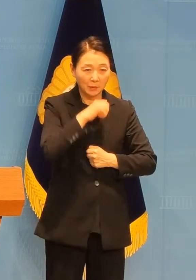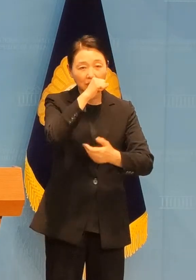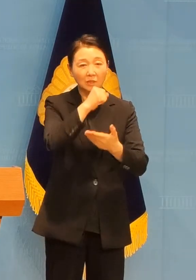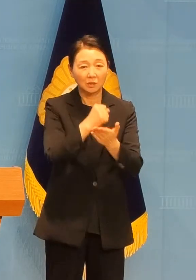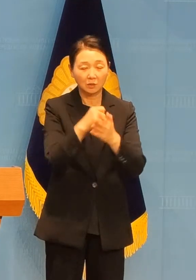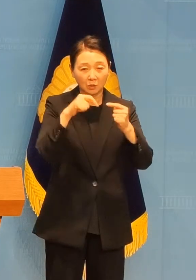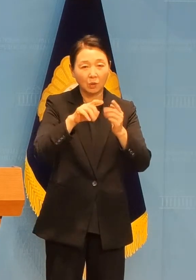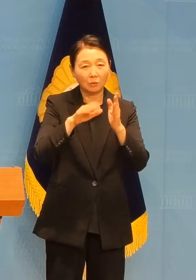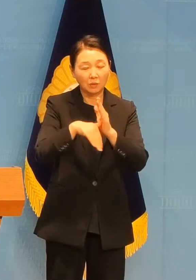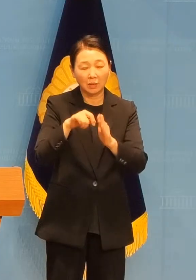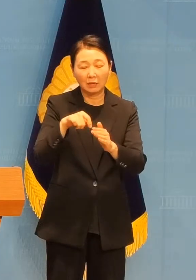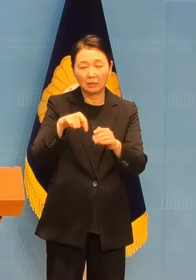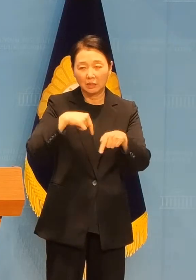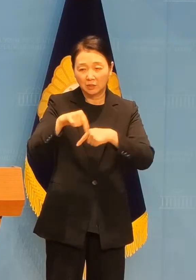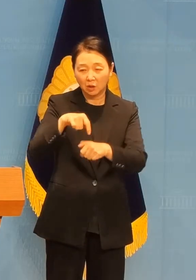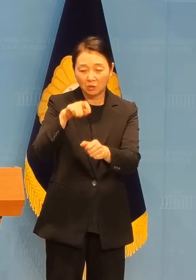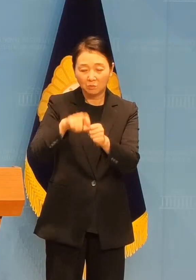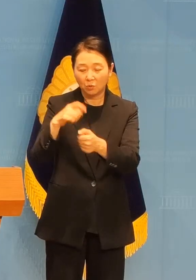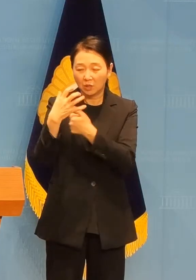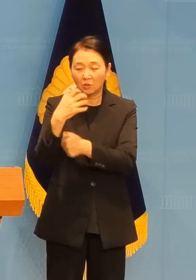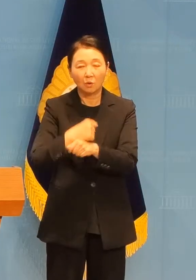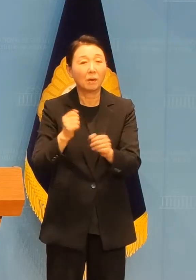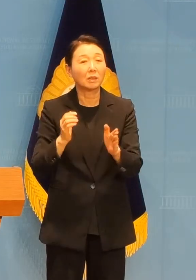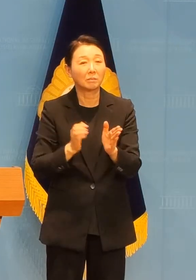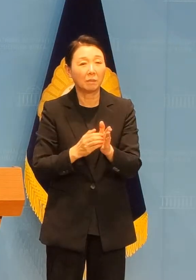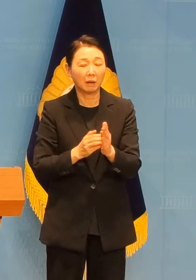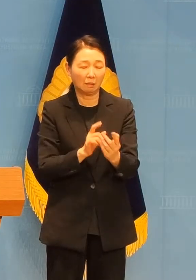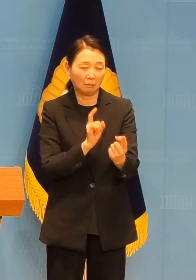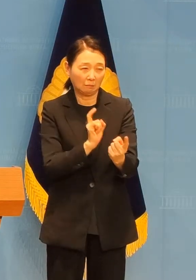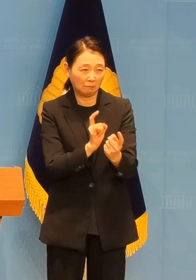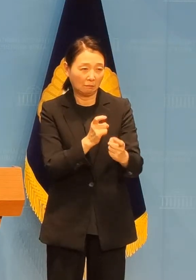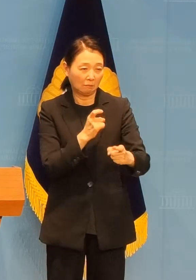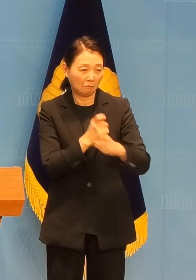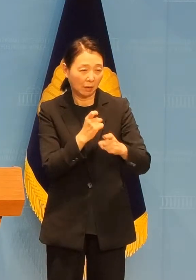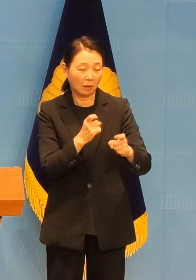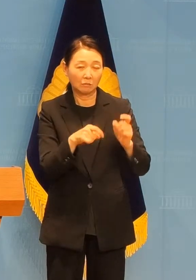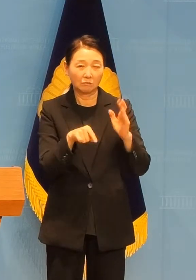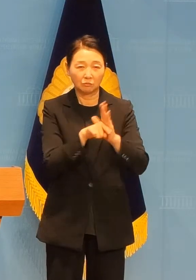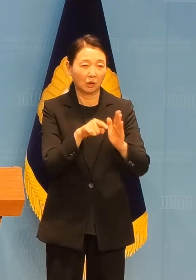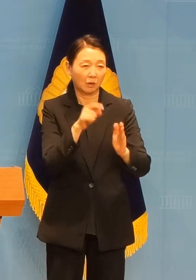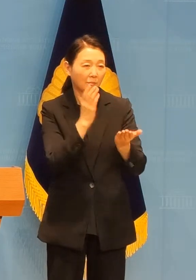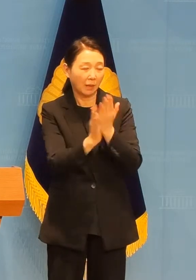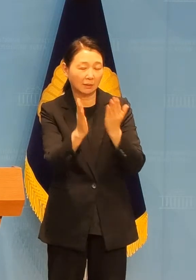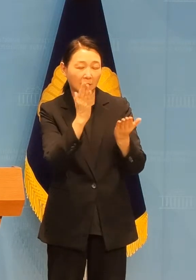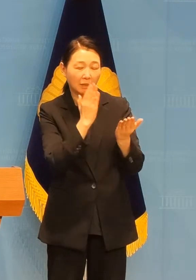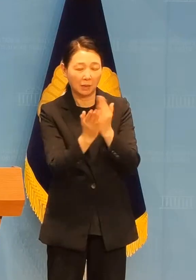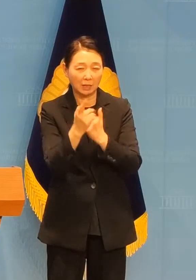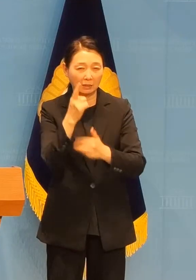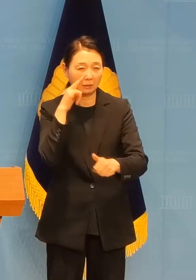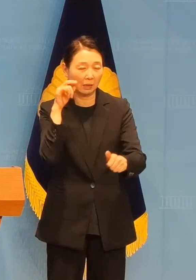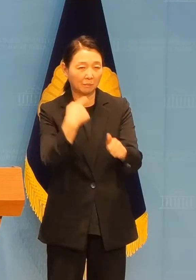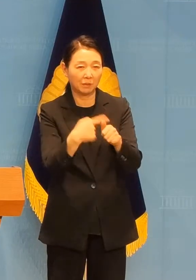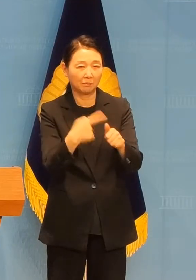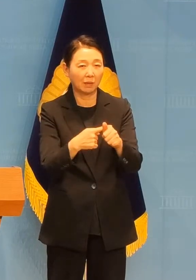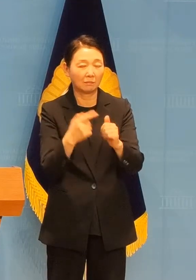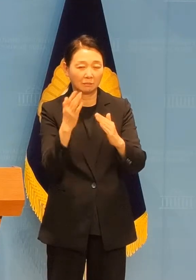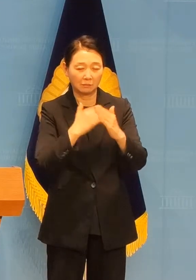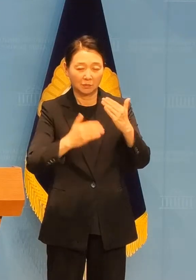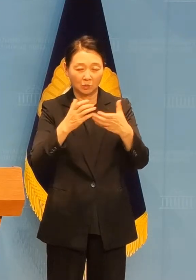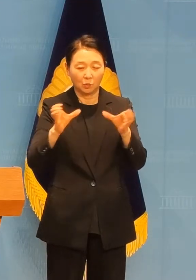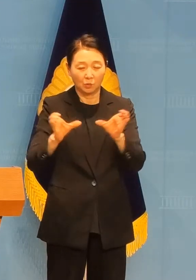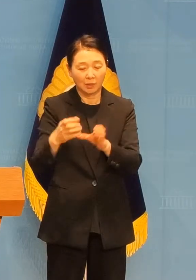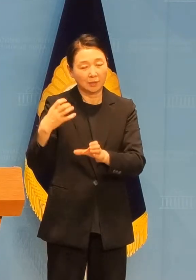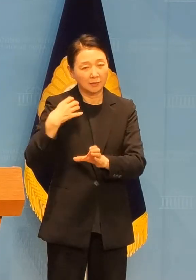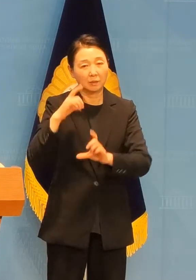정쟁의 도구로 삼고 적대시하거나 전면 부정하는 것은 공당의 책임 있는 자세가 아닙니다.